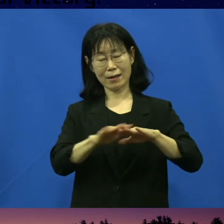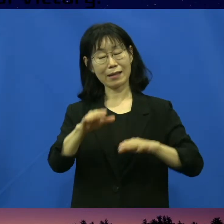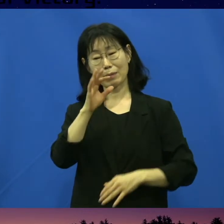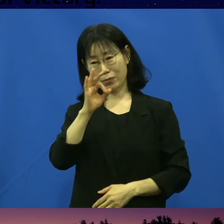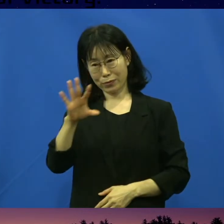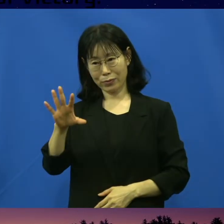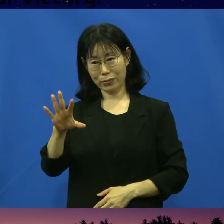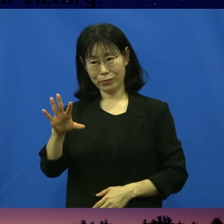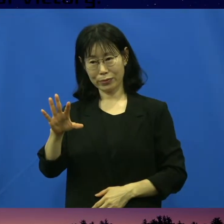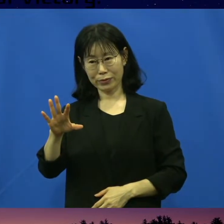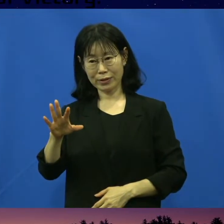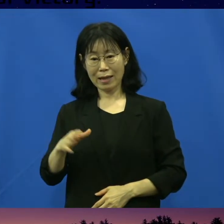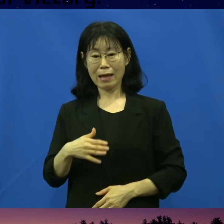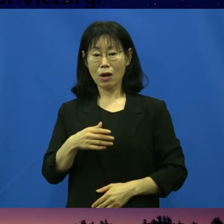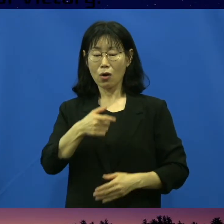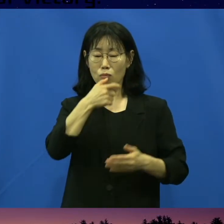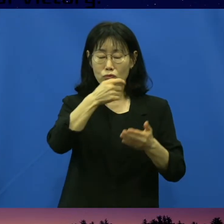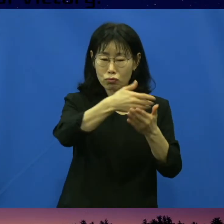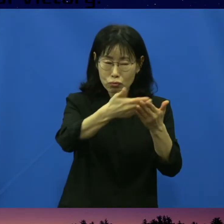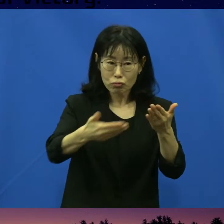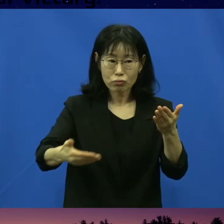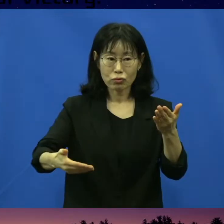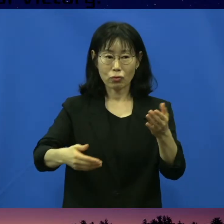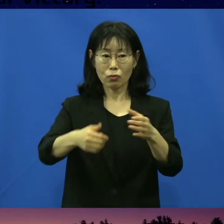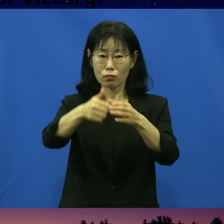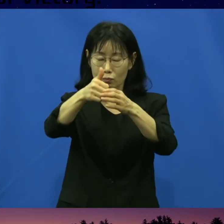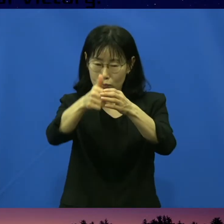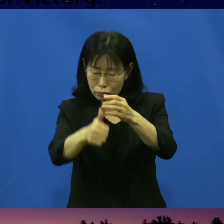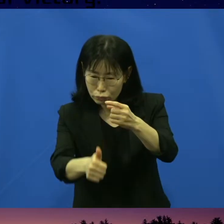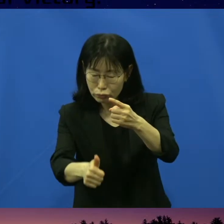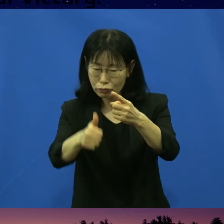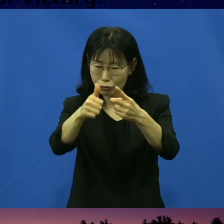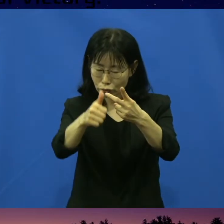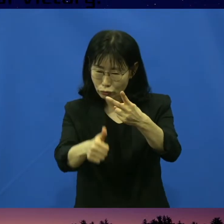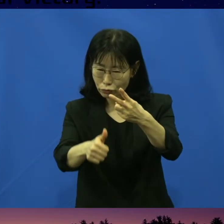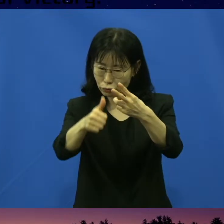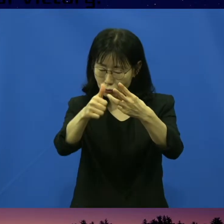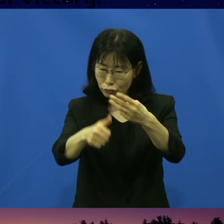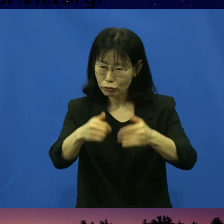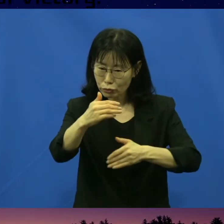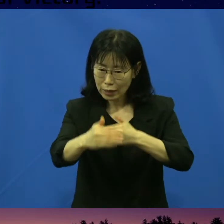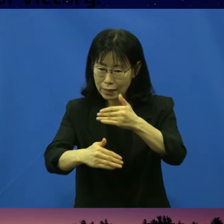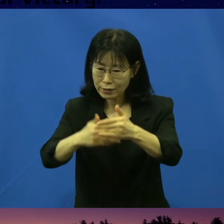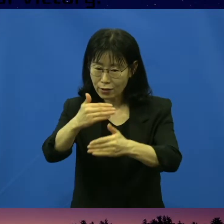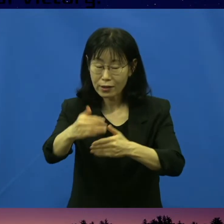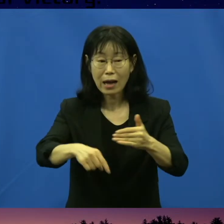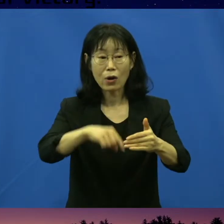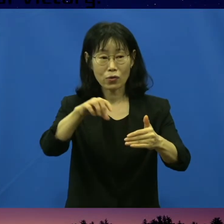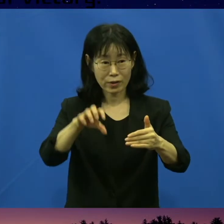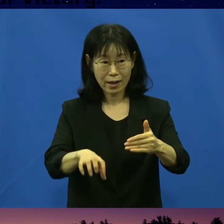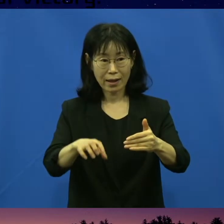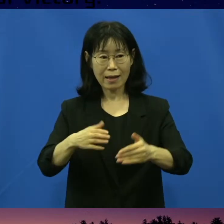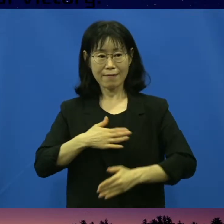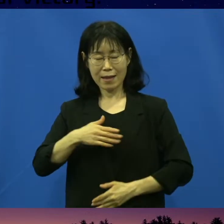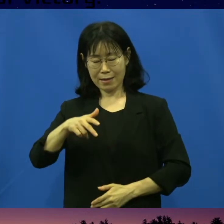자신의 자존심, 그의 고집, 그의 의지, 그의 지성, 그의 경험, 모든 것